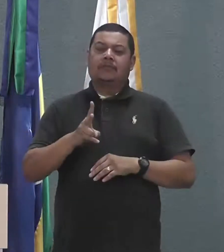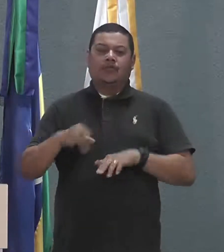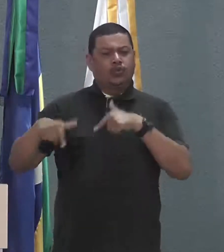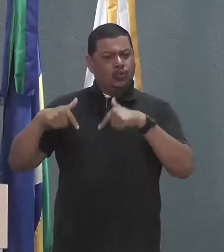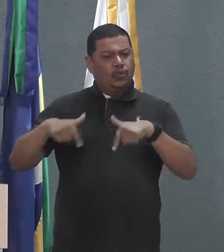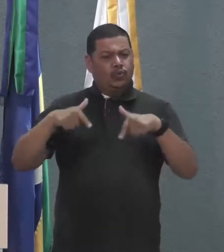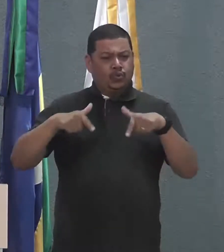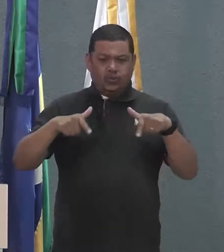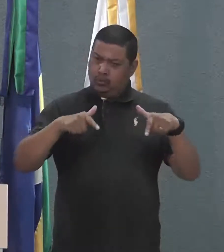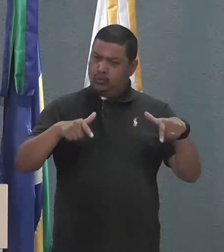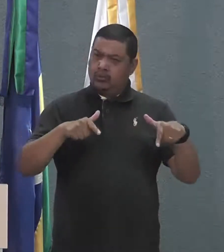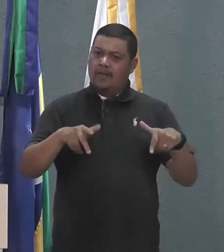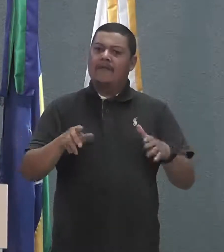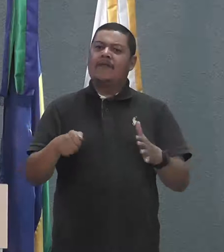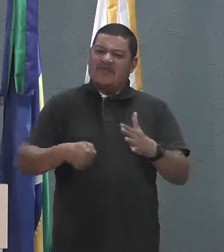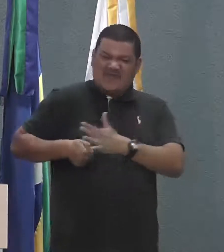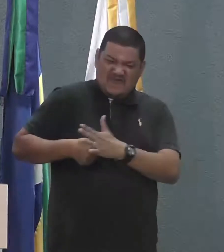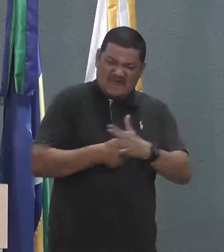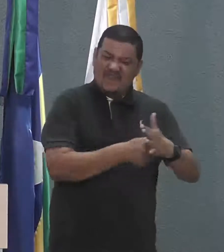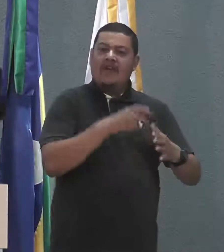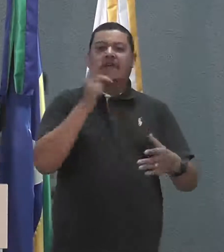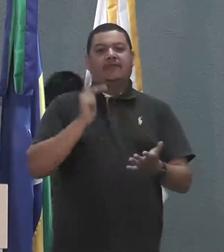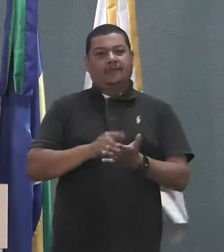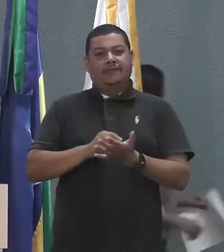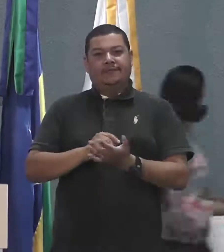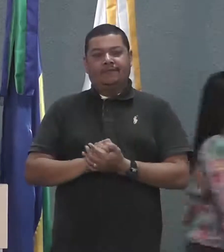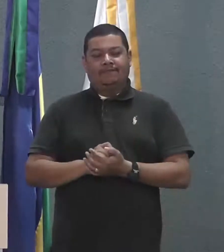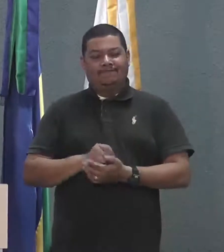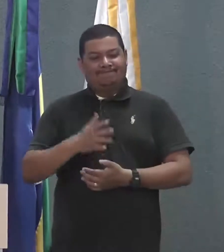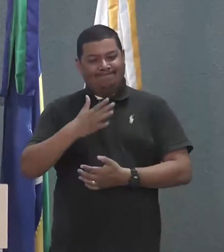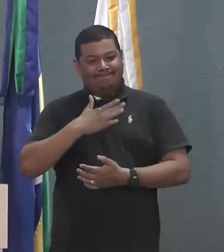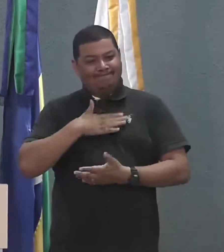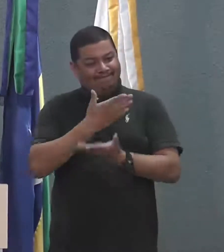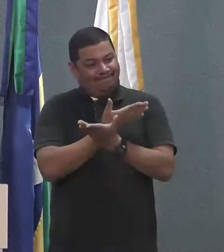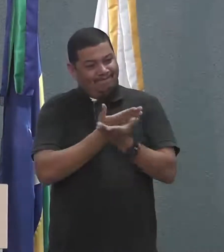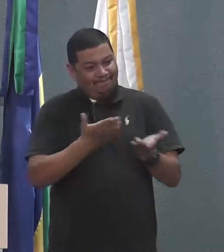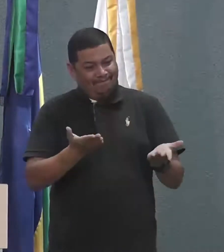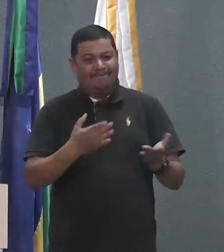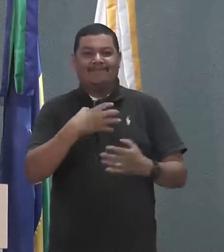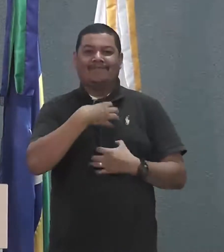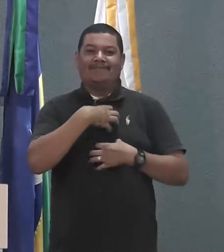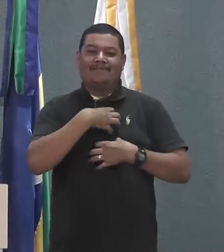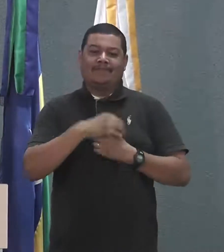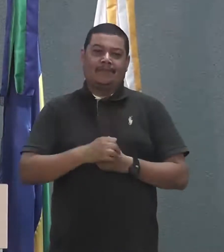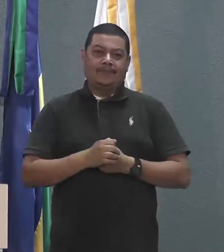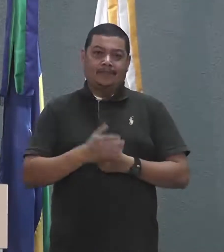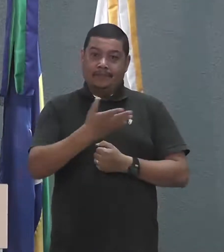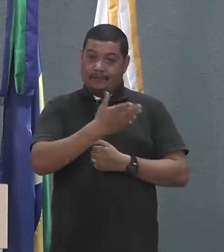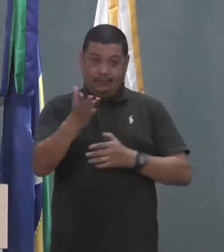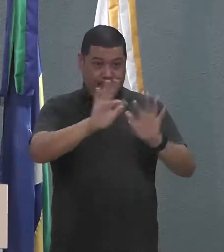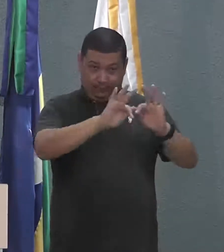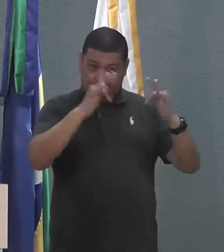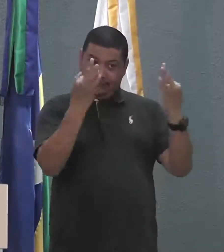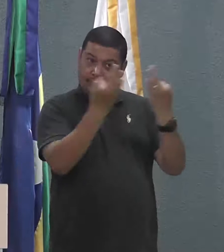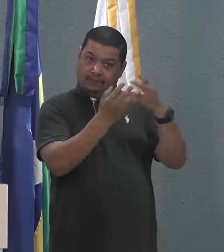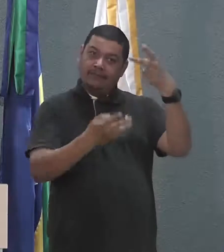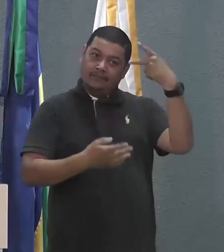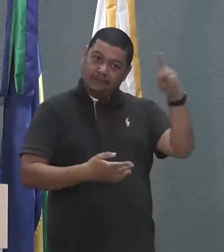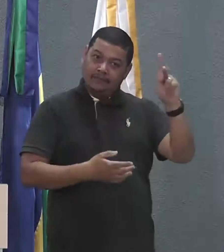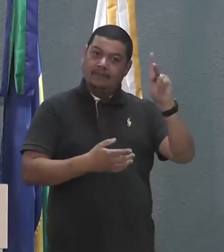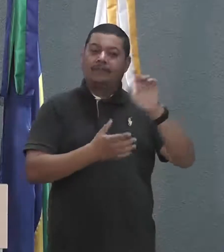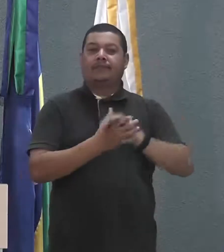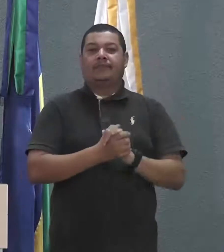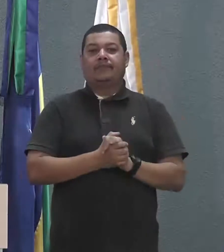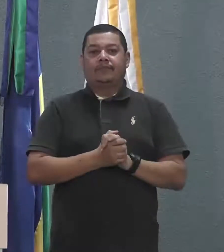para os munícipes. Fica aqui meus pêsames mais uma vez para os familiares do senhor José